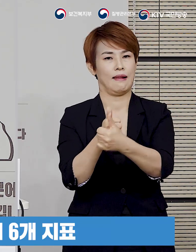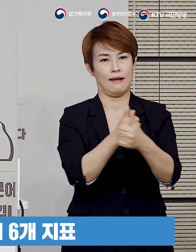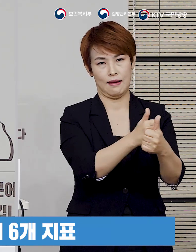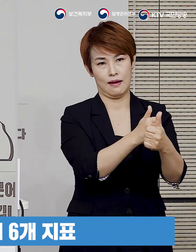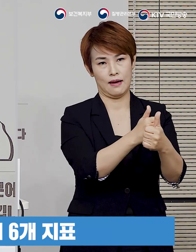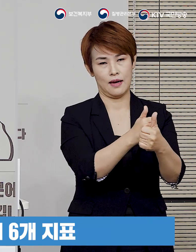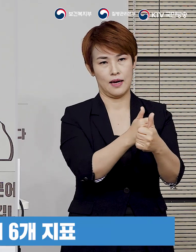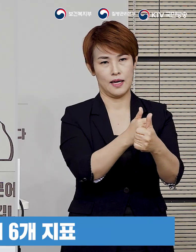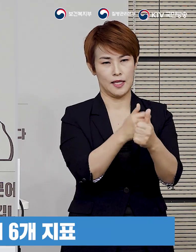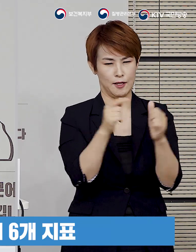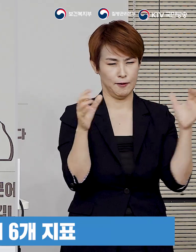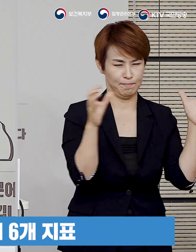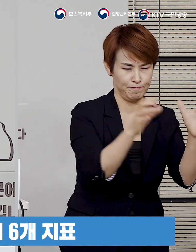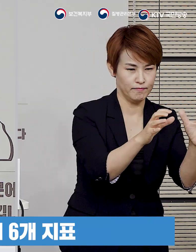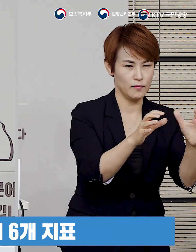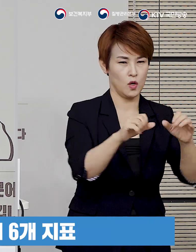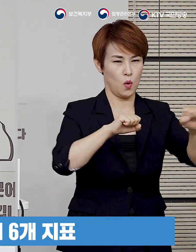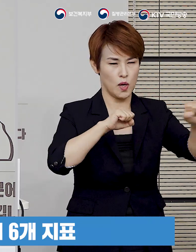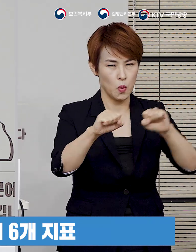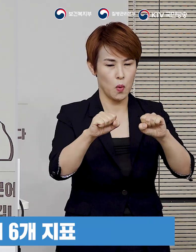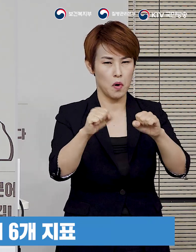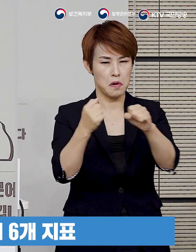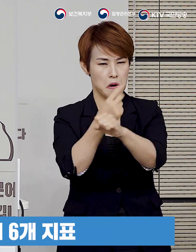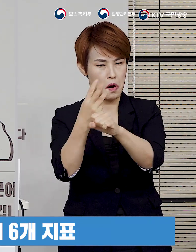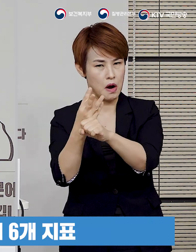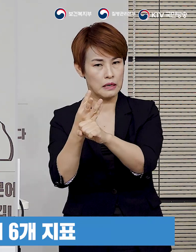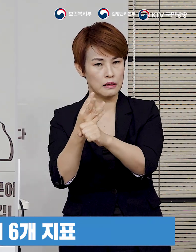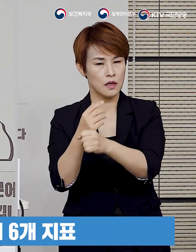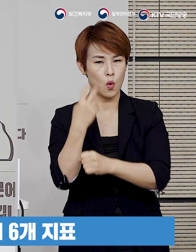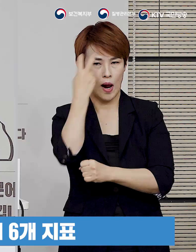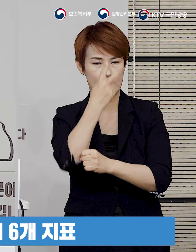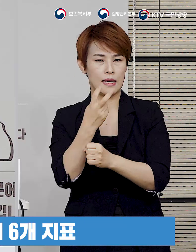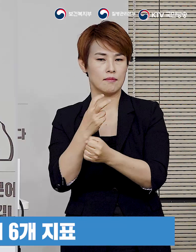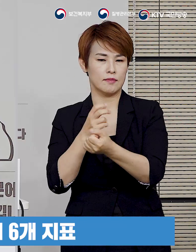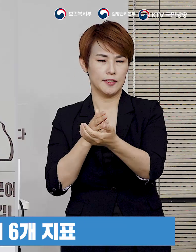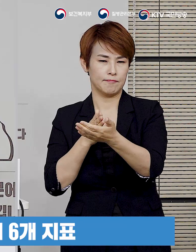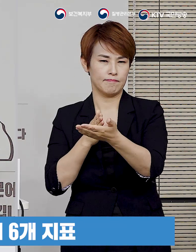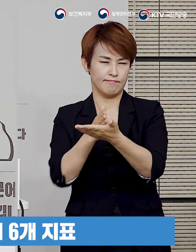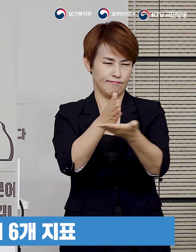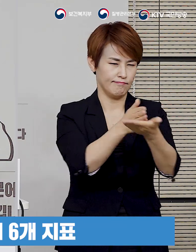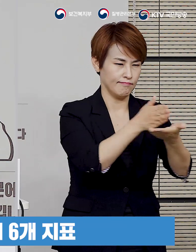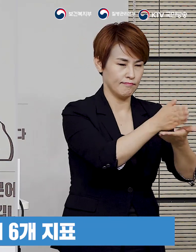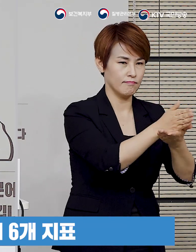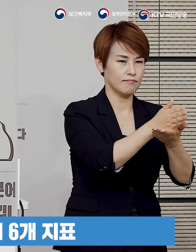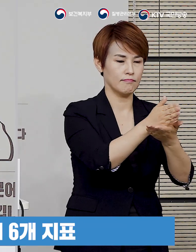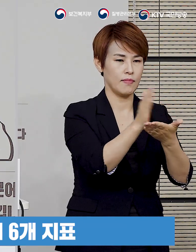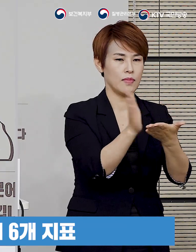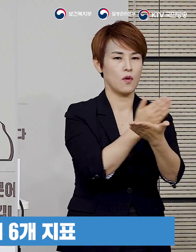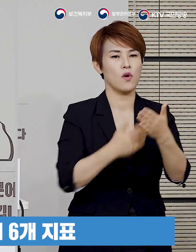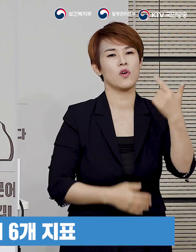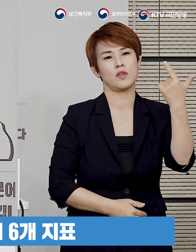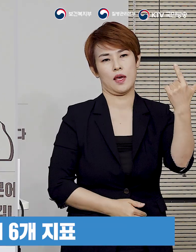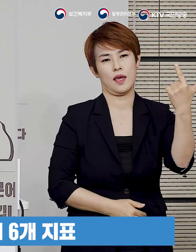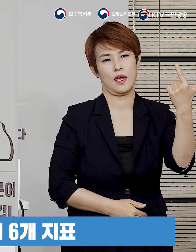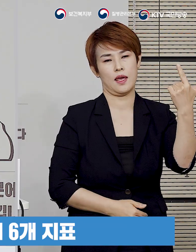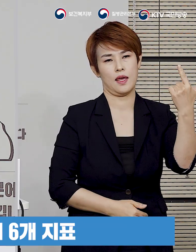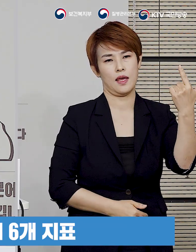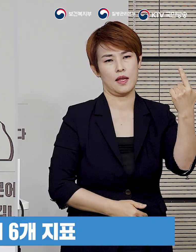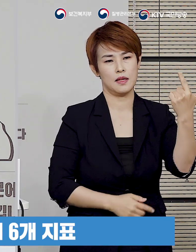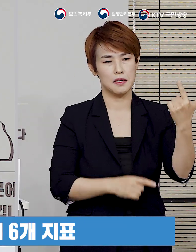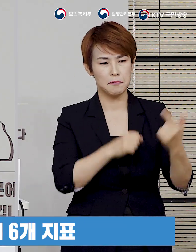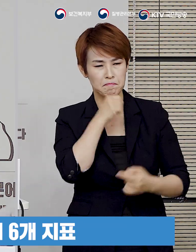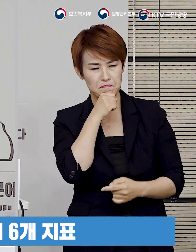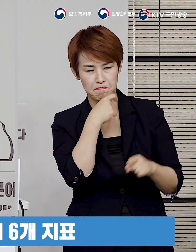밀폐, 밀집, 활동, 군집, 지속, 그리고 관리, 이렇게 6개 지표로 시설을 나누어서